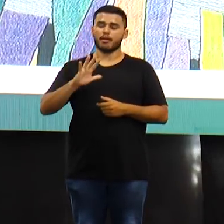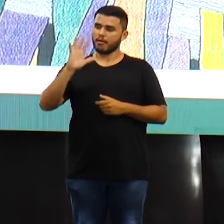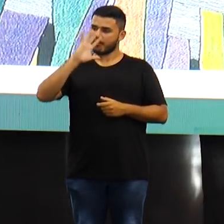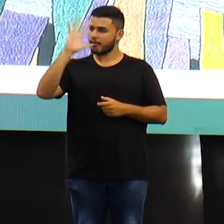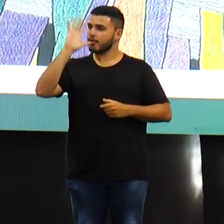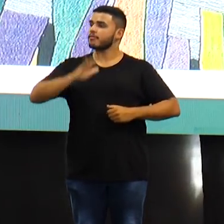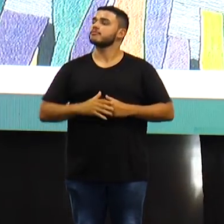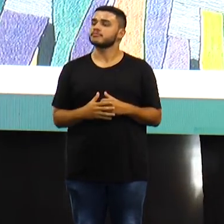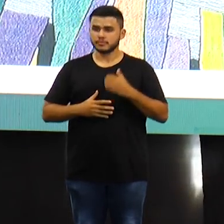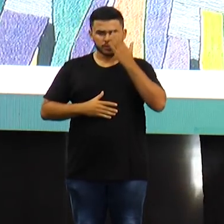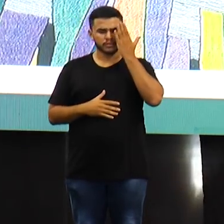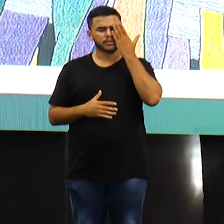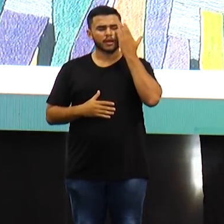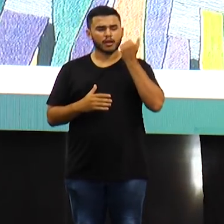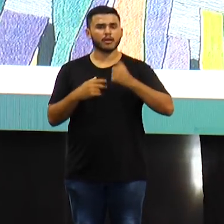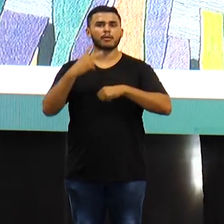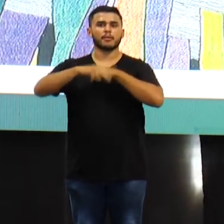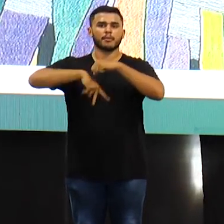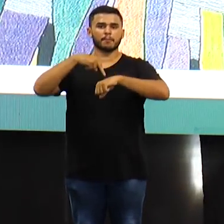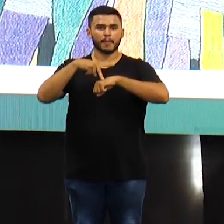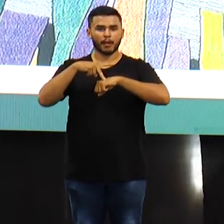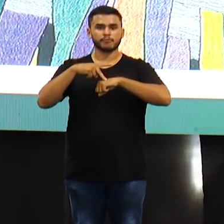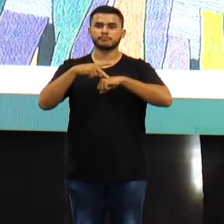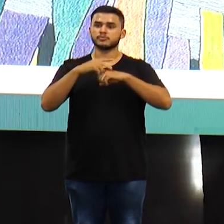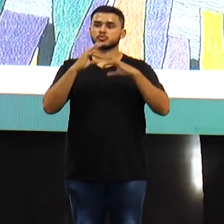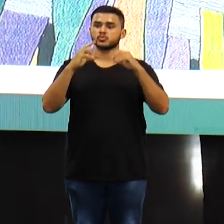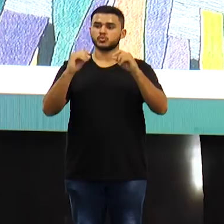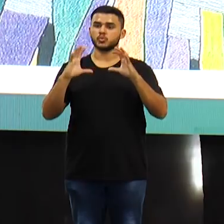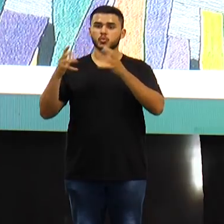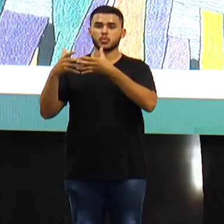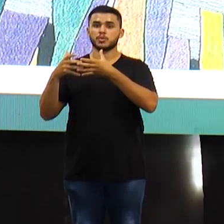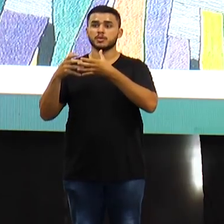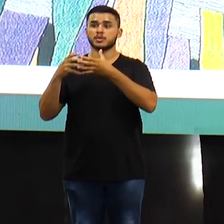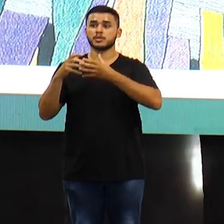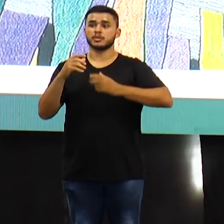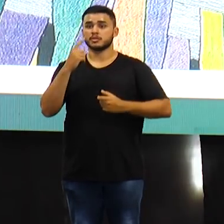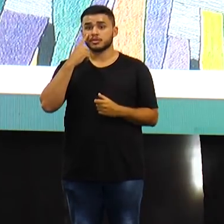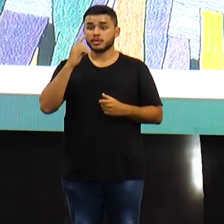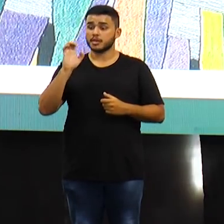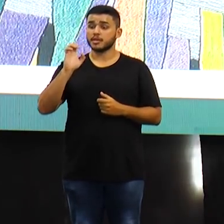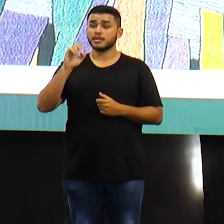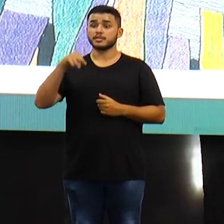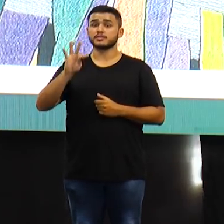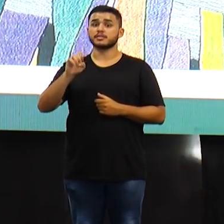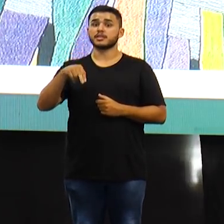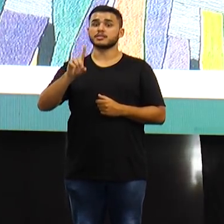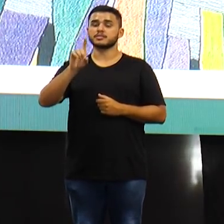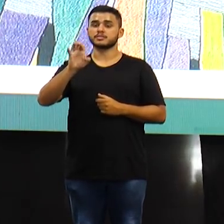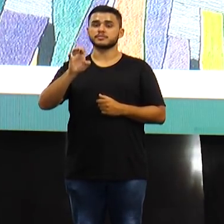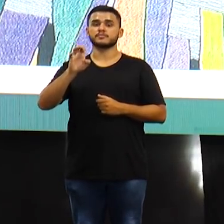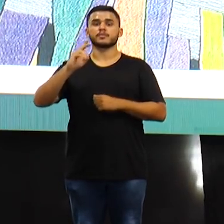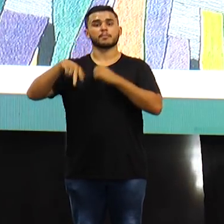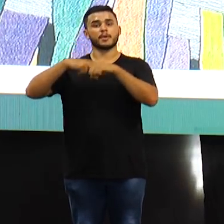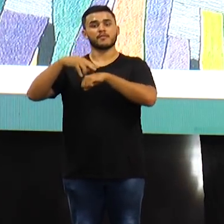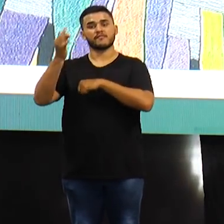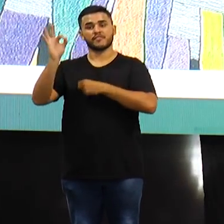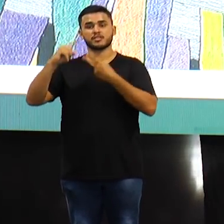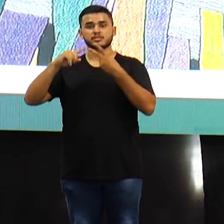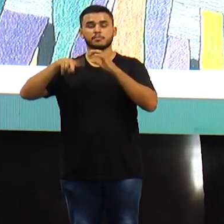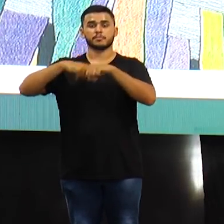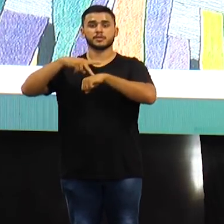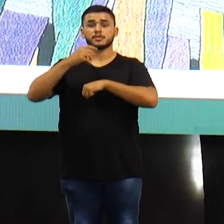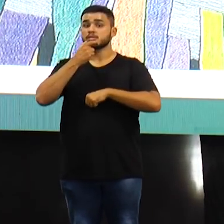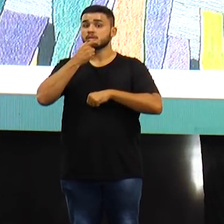dos países da Tríplice Entente. Tríplice Entente, França, Inglaterra, Rússia,